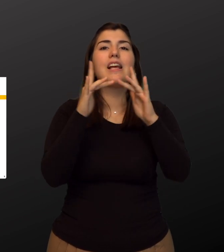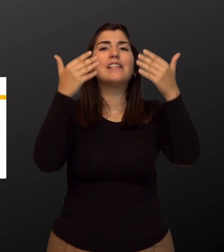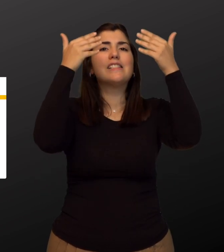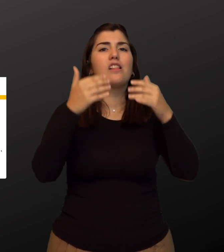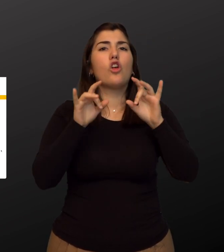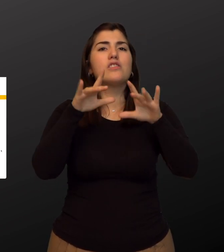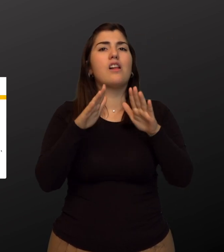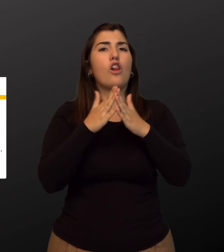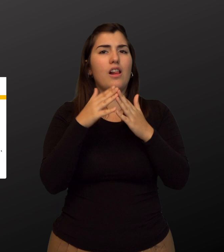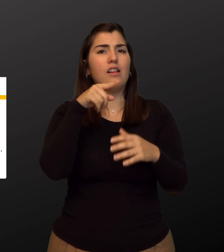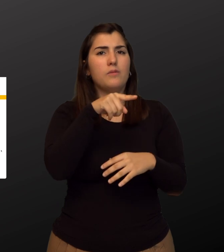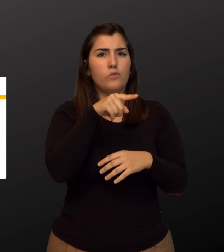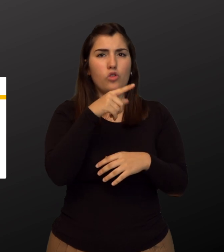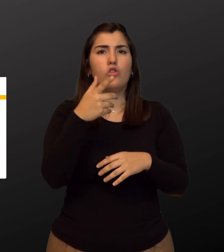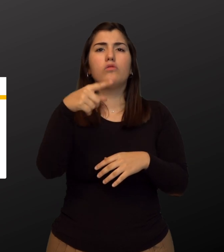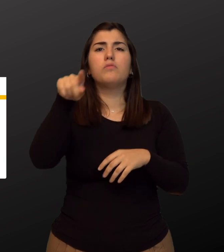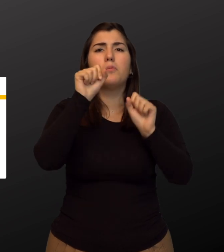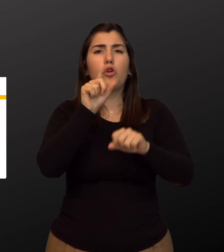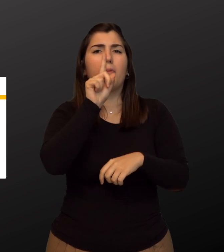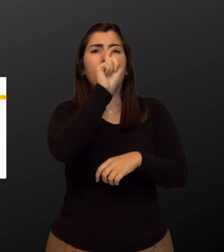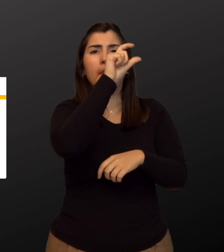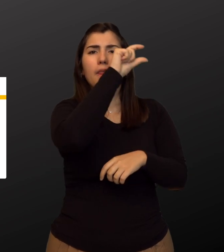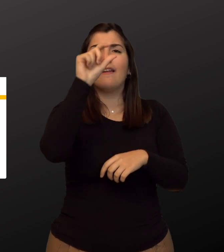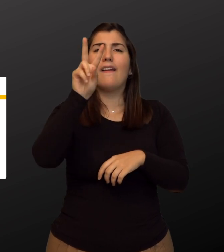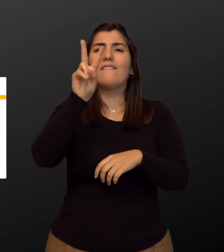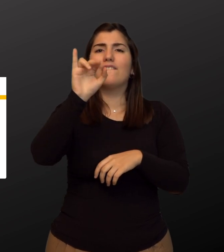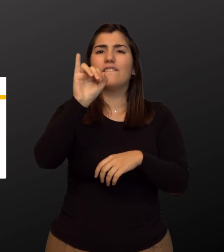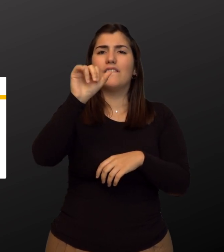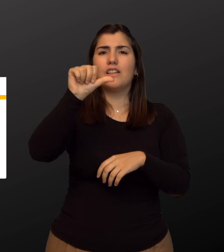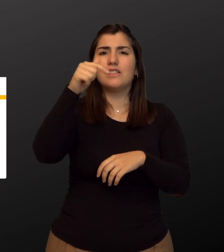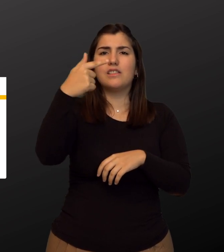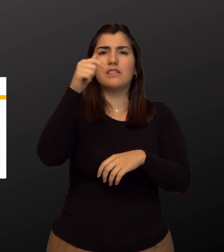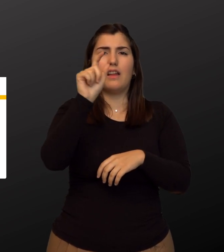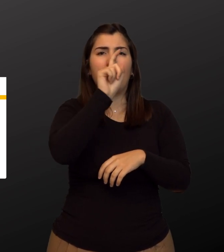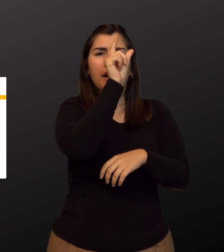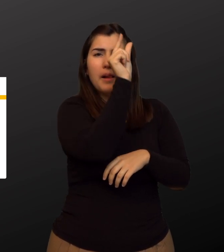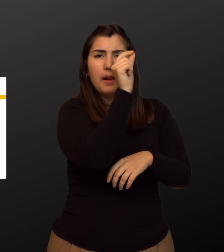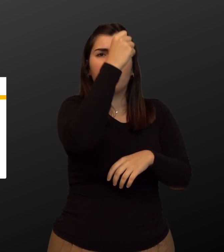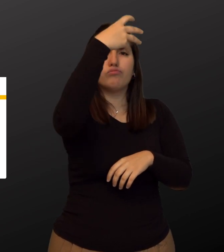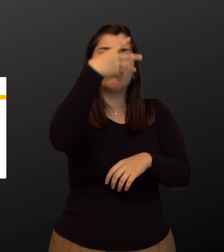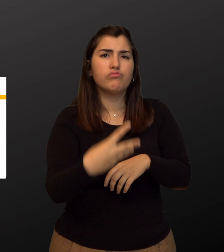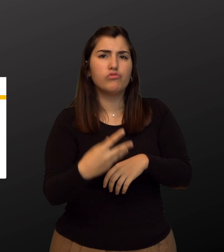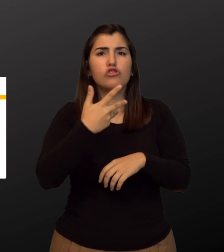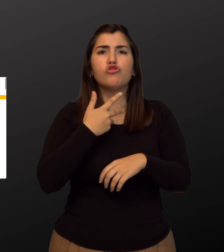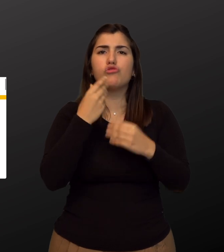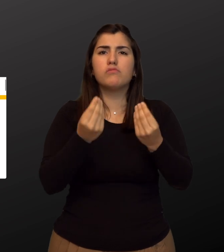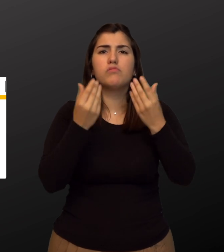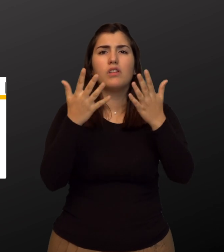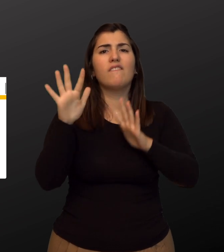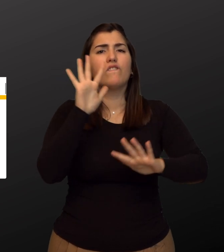del del libro cliccando nella sezione visita troverete tutte le informazioni generali per